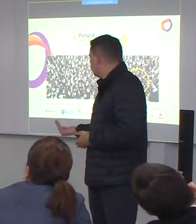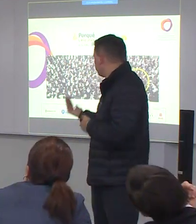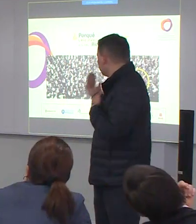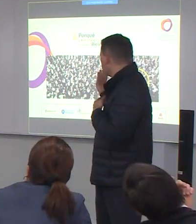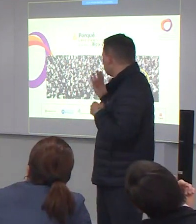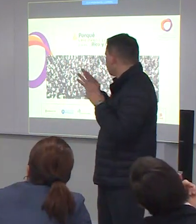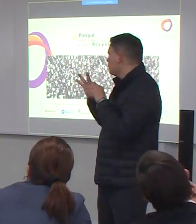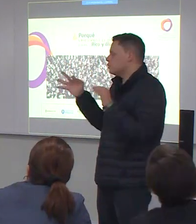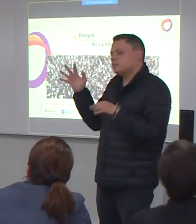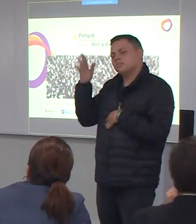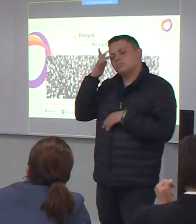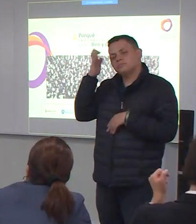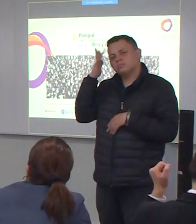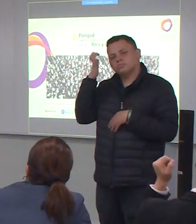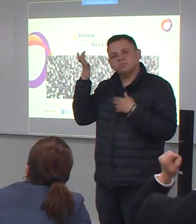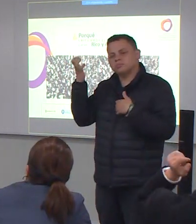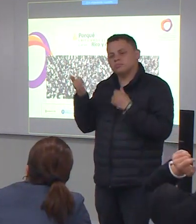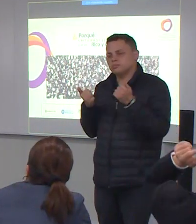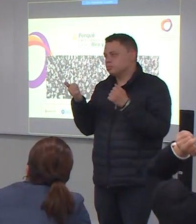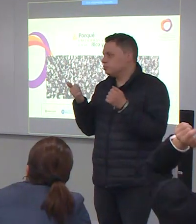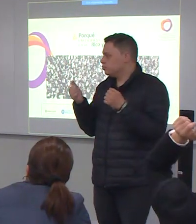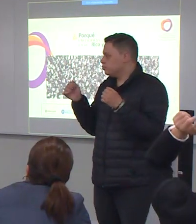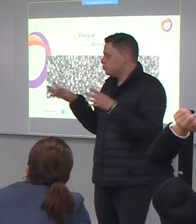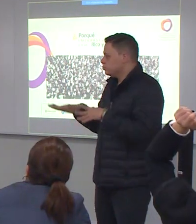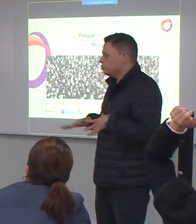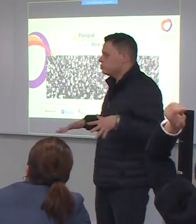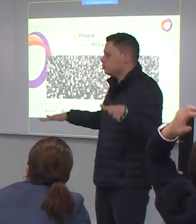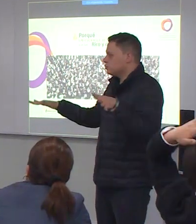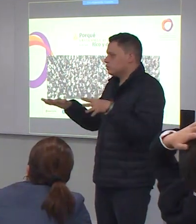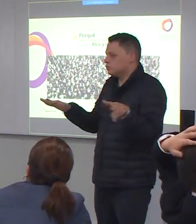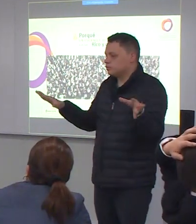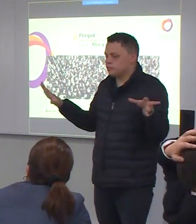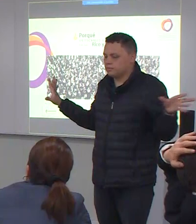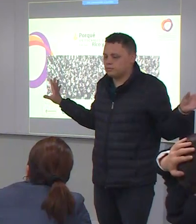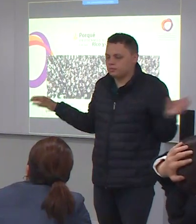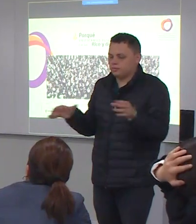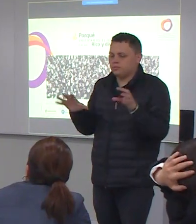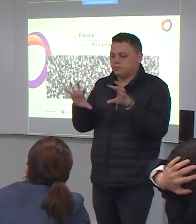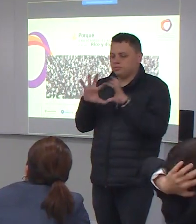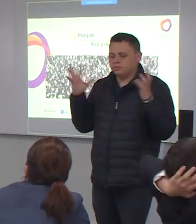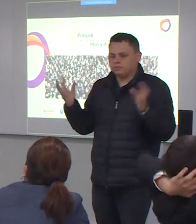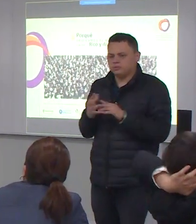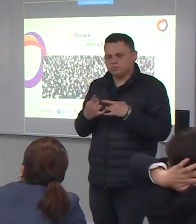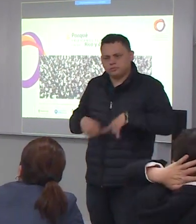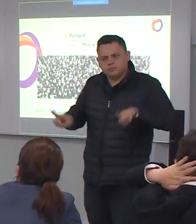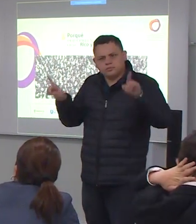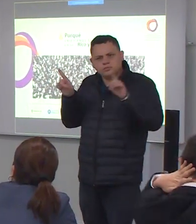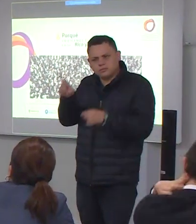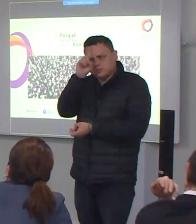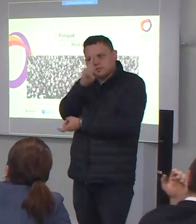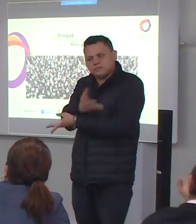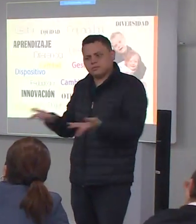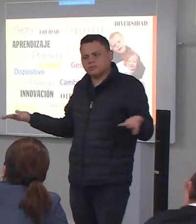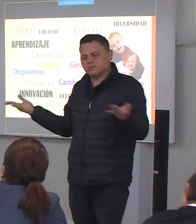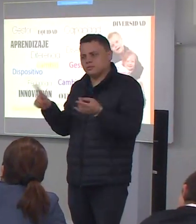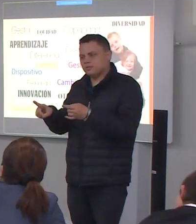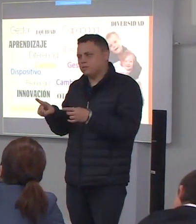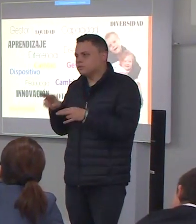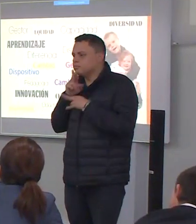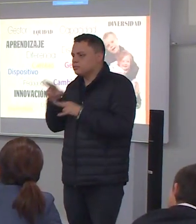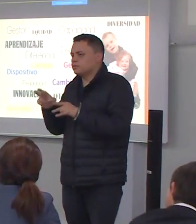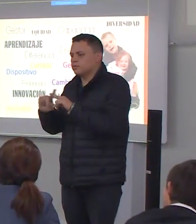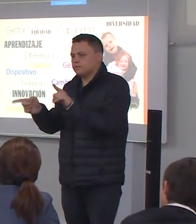dice por qué tratamos a veces miren este espacio de unificar el mundo si es tan diverso cada quien necesita una respuesta